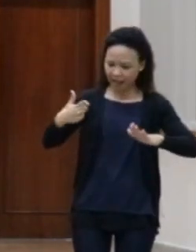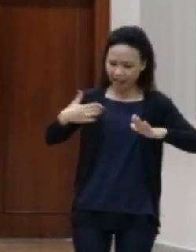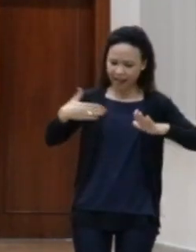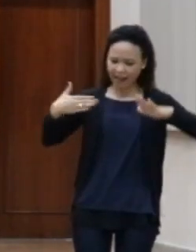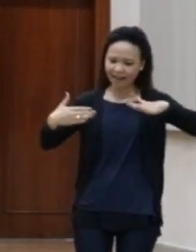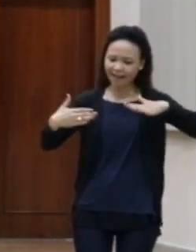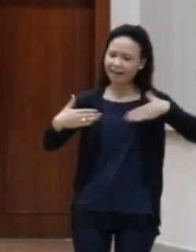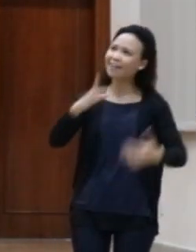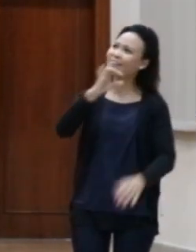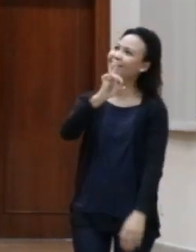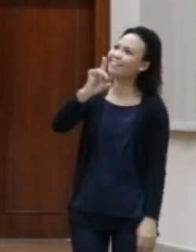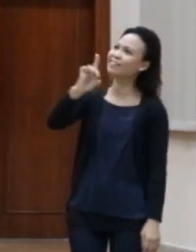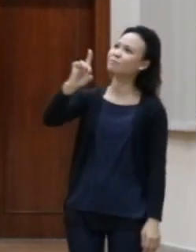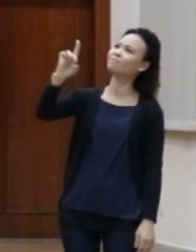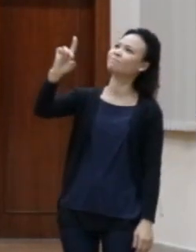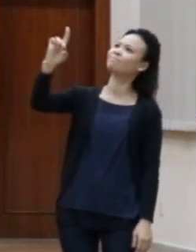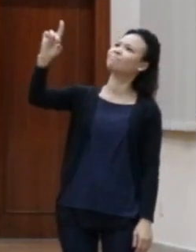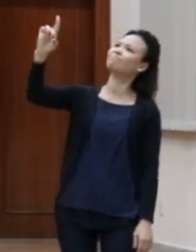alegrarei em ti.